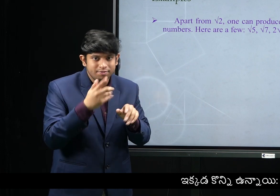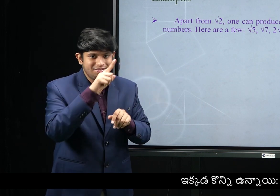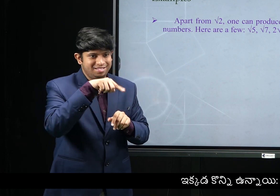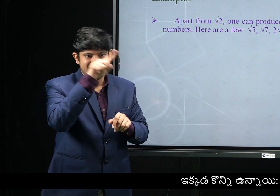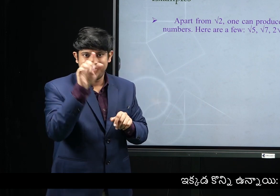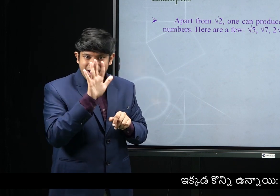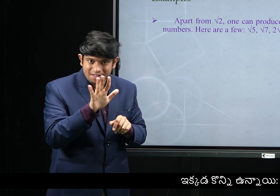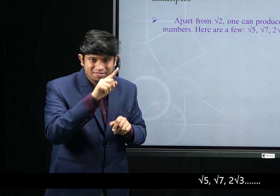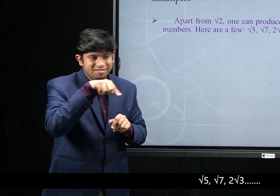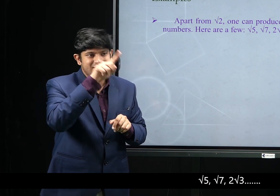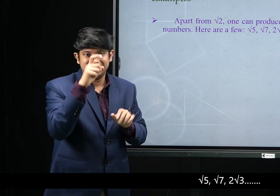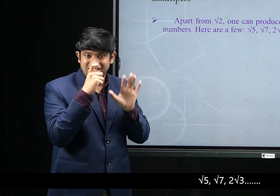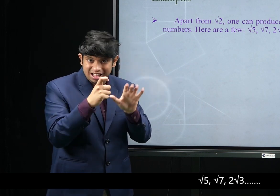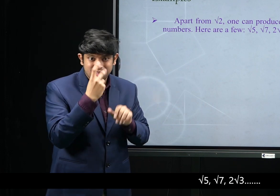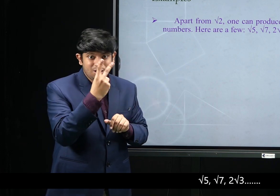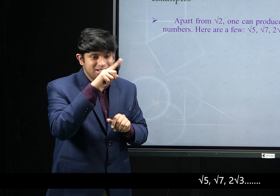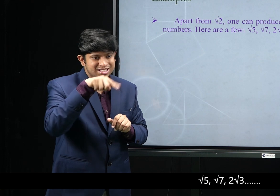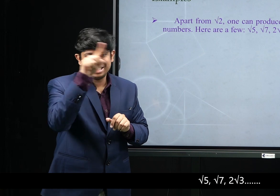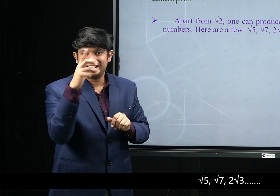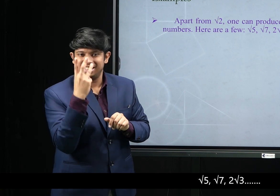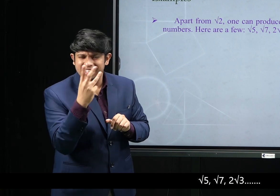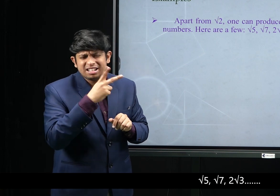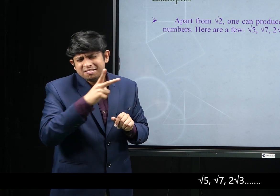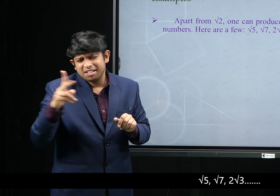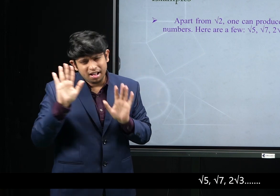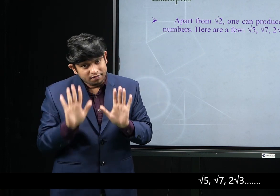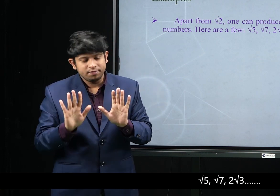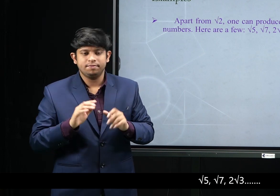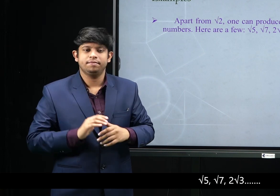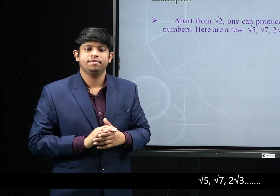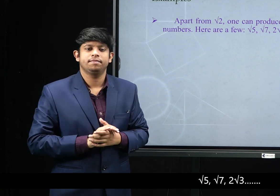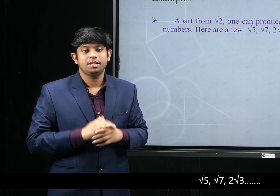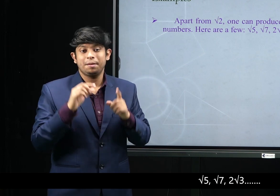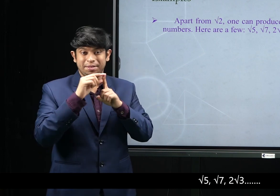ఉన్నాయి: √5, √7, 2√3.